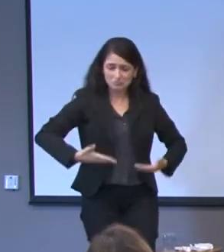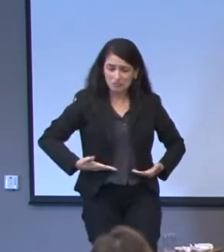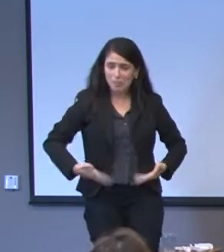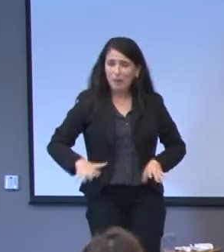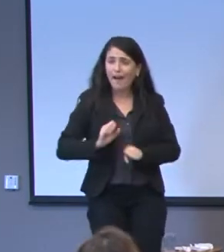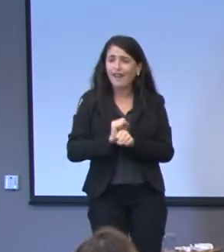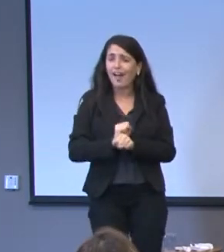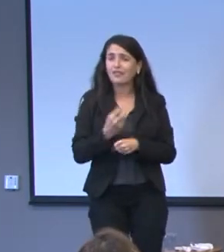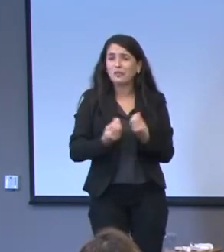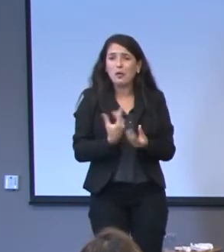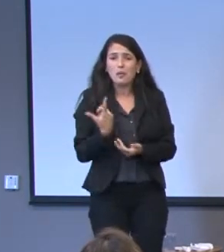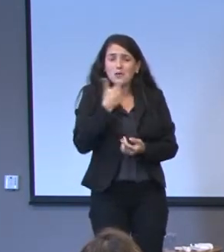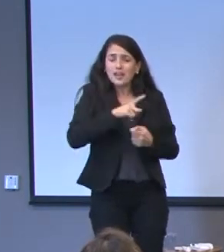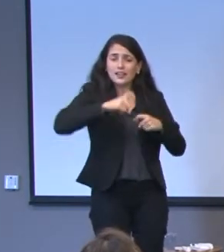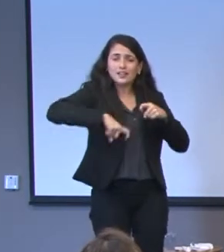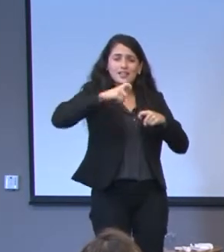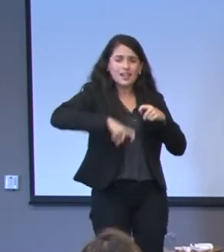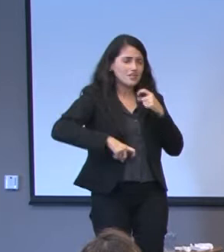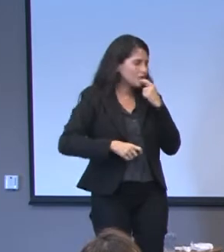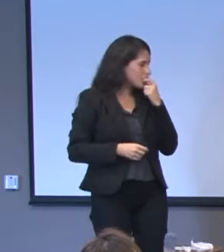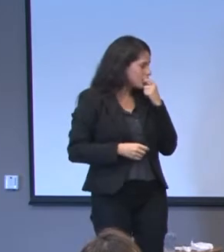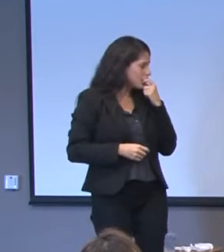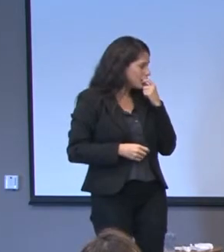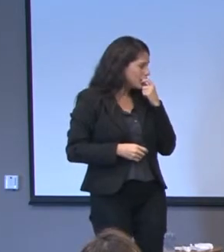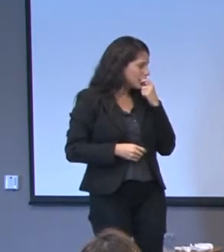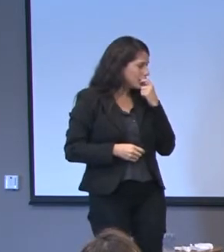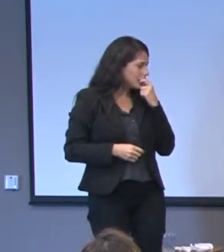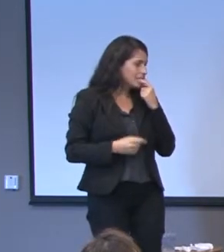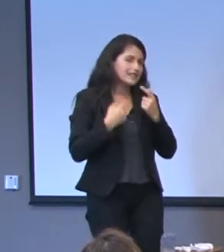movimento. Aí eu falei assim,